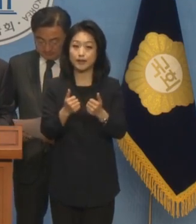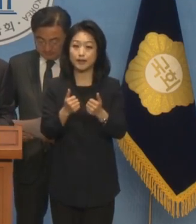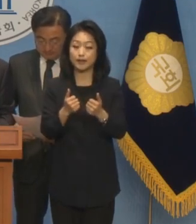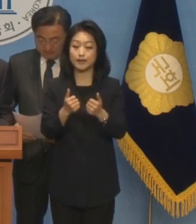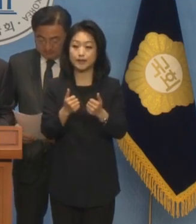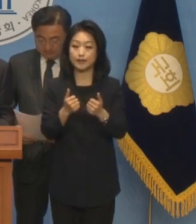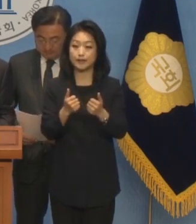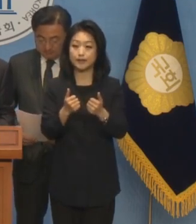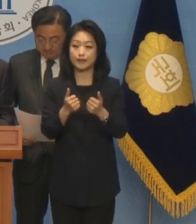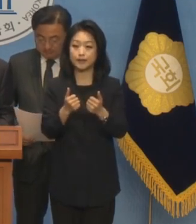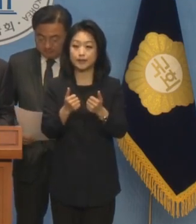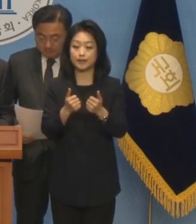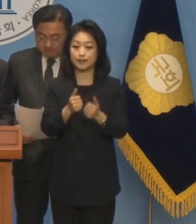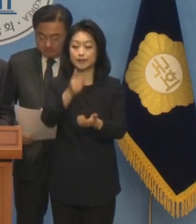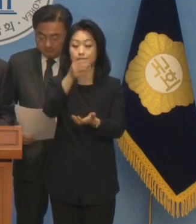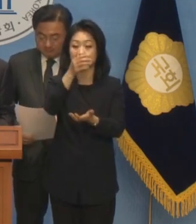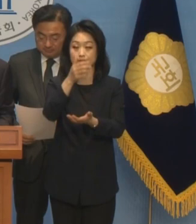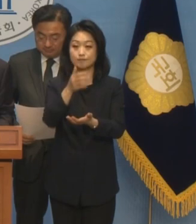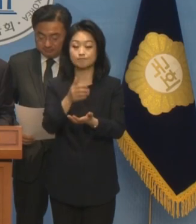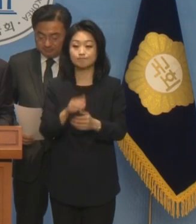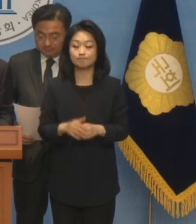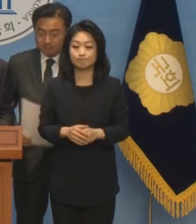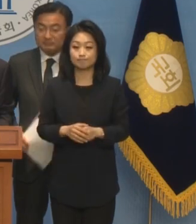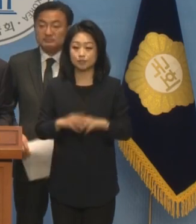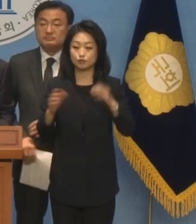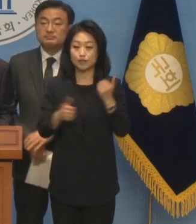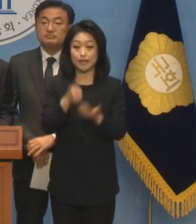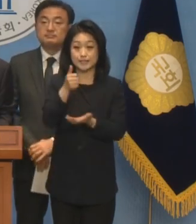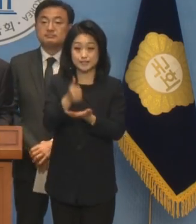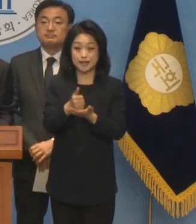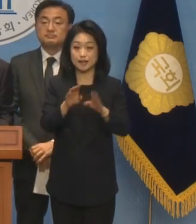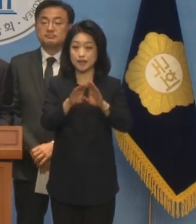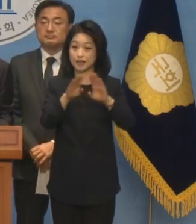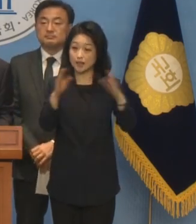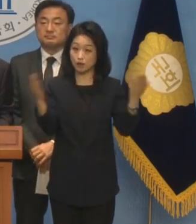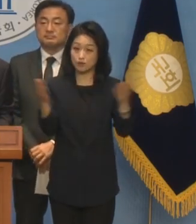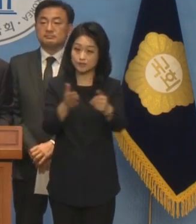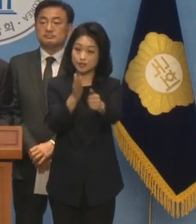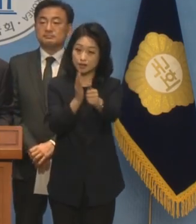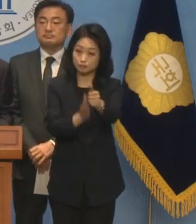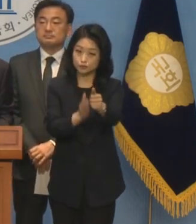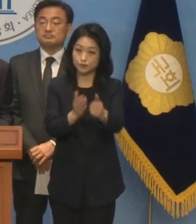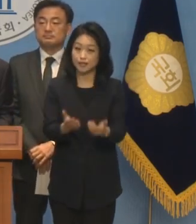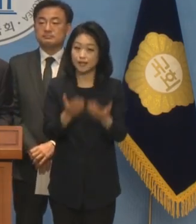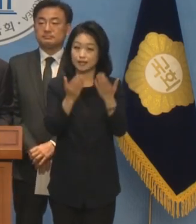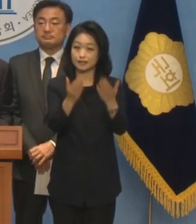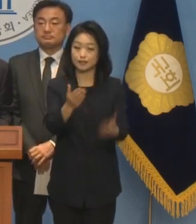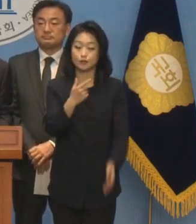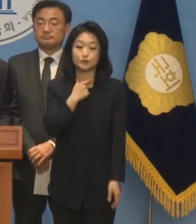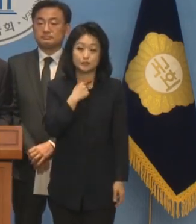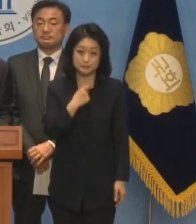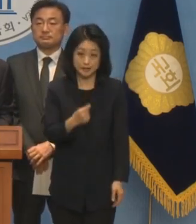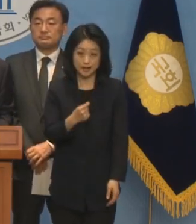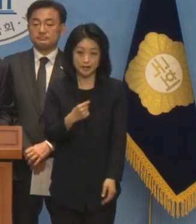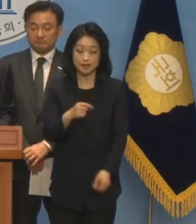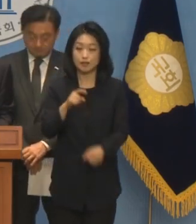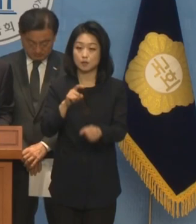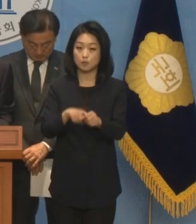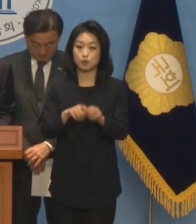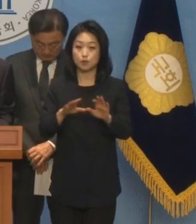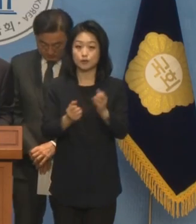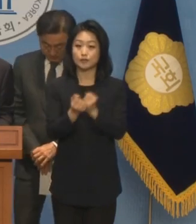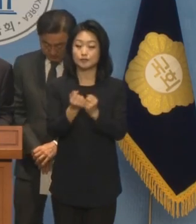국회에 국회의장서 어 개체를 꼭 해 달라는 요지에 기자 회견을